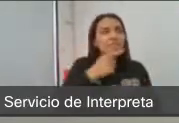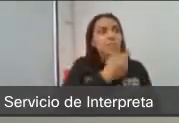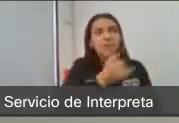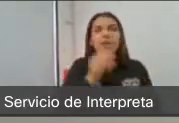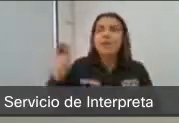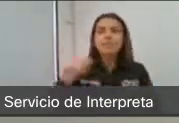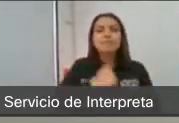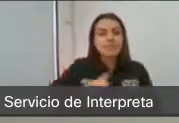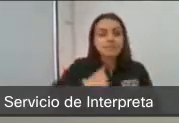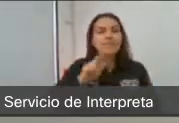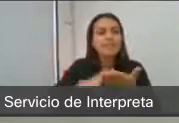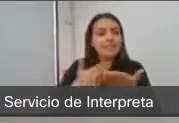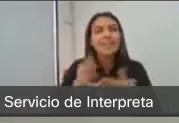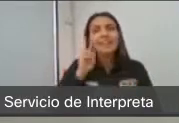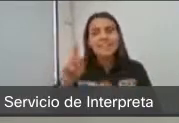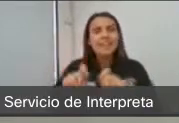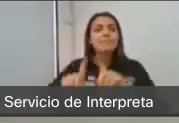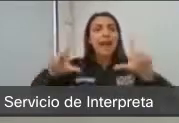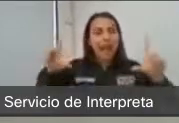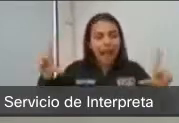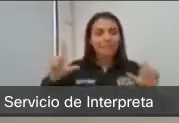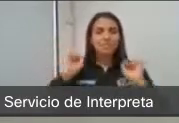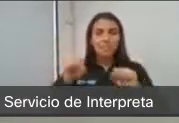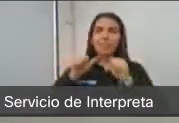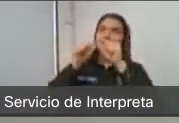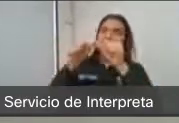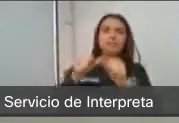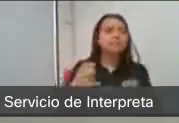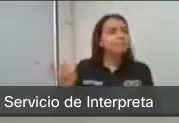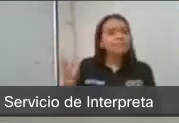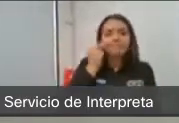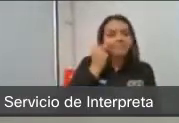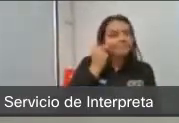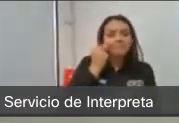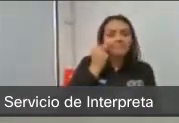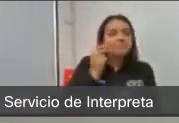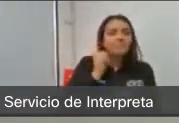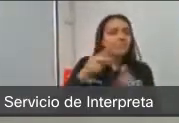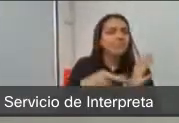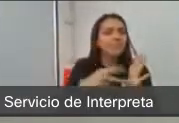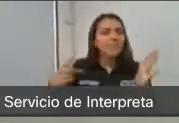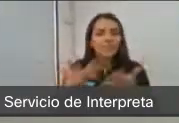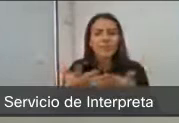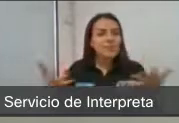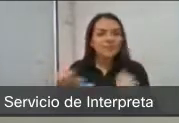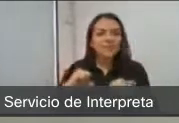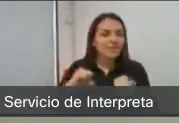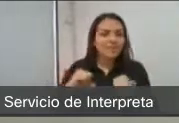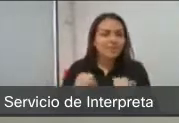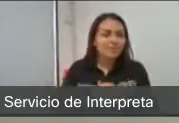intérprete se vea más grande, que lo podamos fijar, y nos dijeron que no tenían la tecnología para